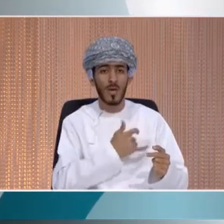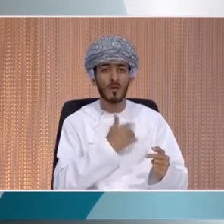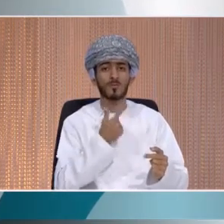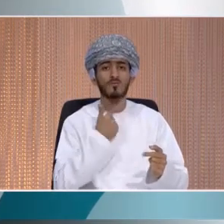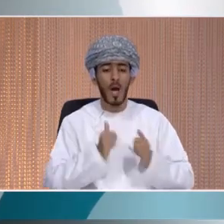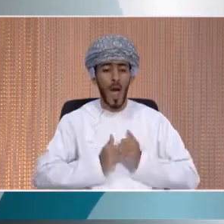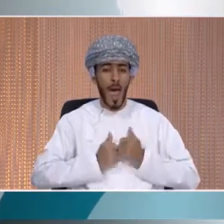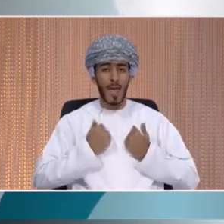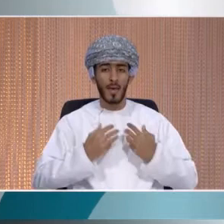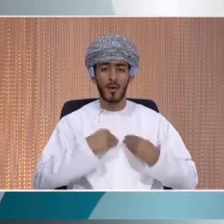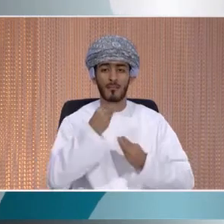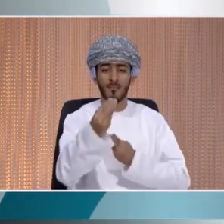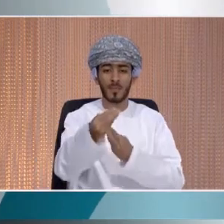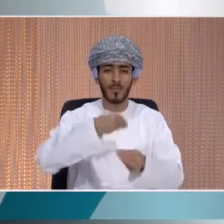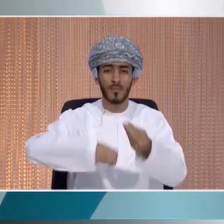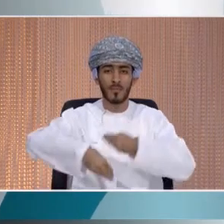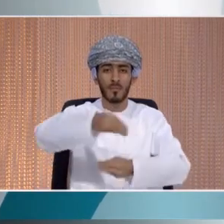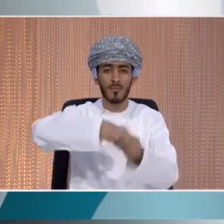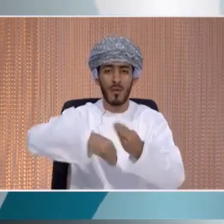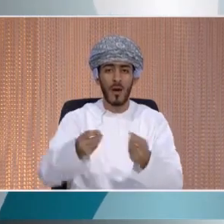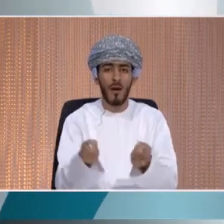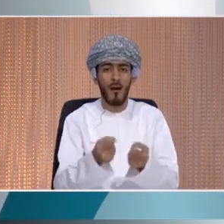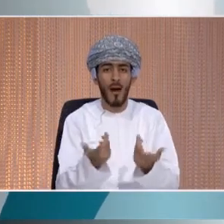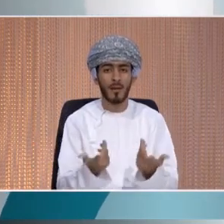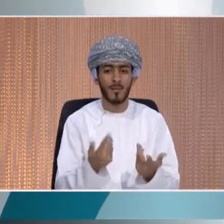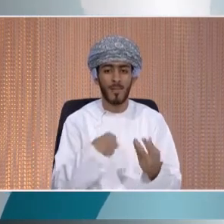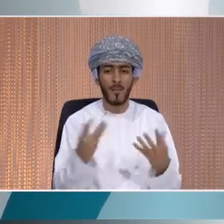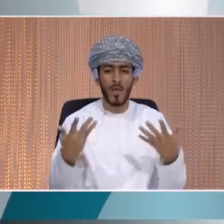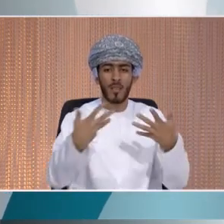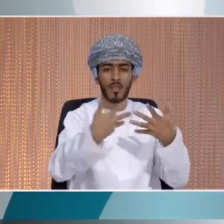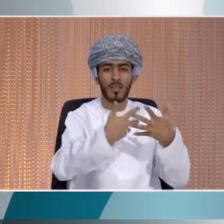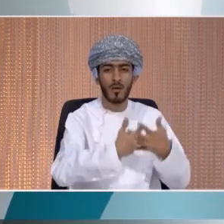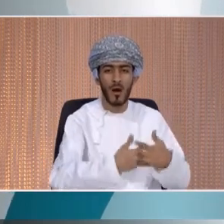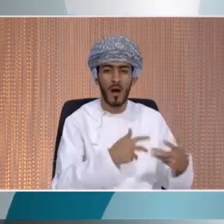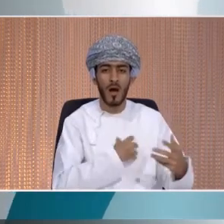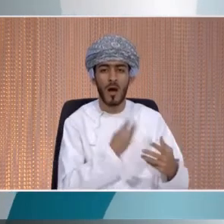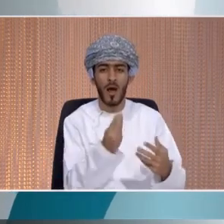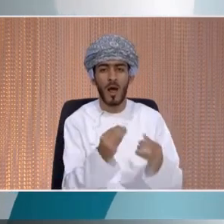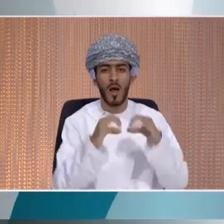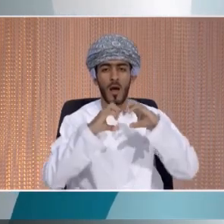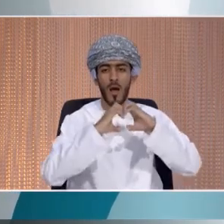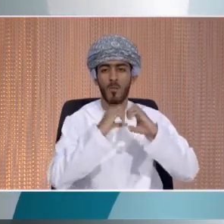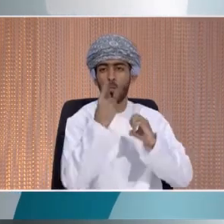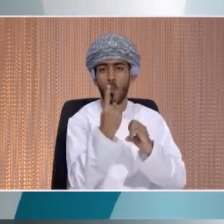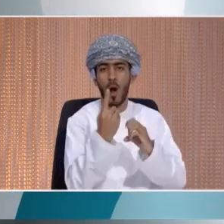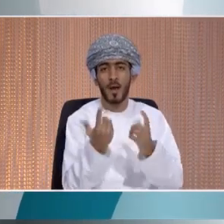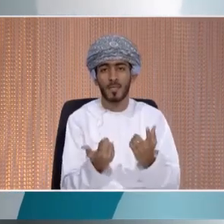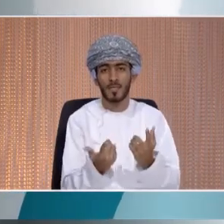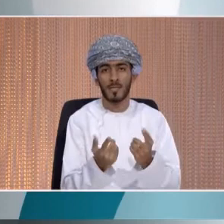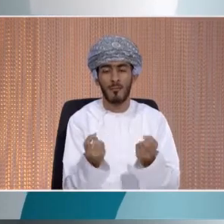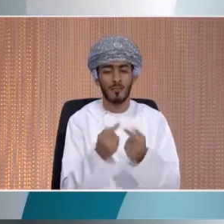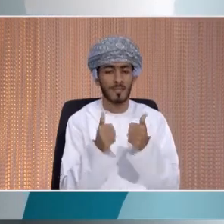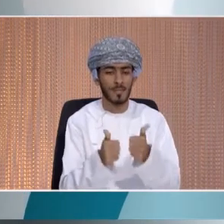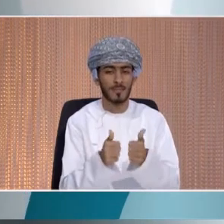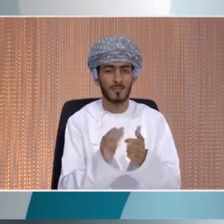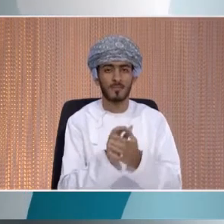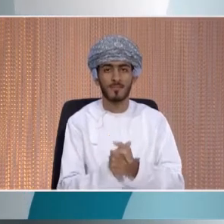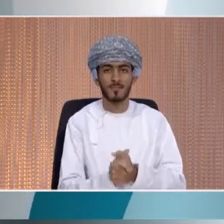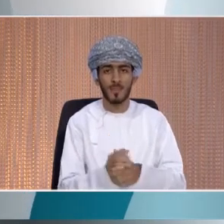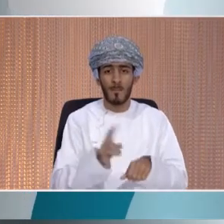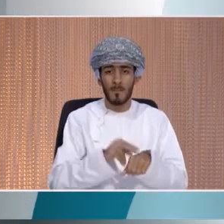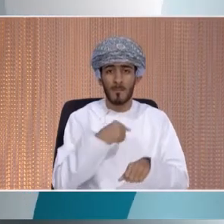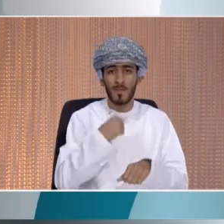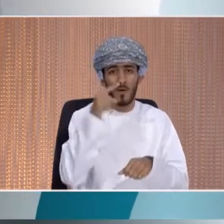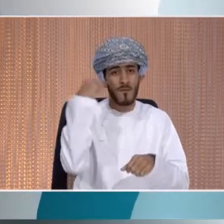إلى الطرف الآخر ويحدث الانسجام. الأمر ليس مرتبط بمعنى بالإعاقة، لأن